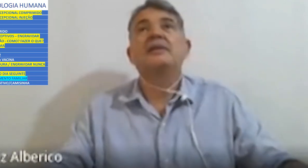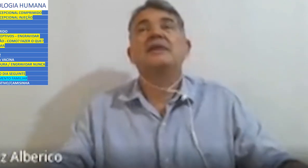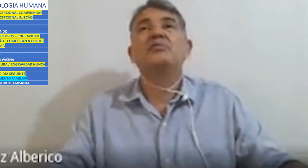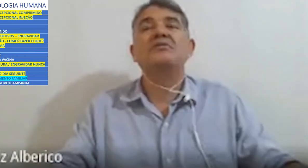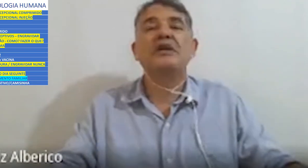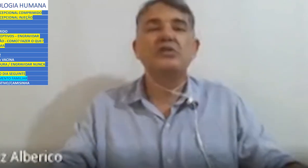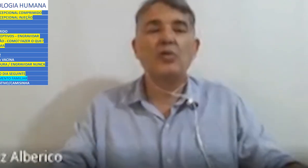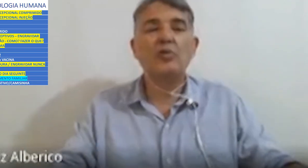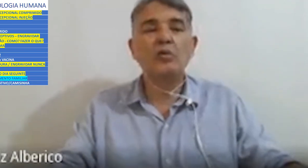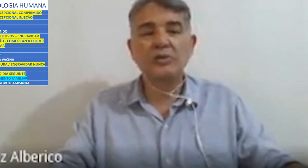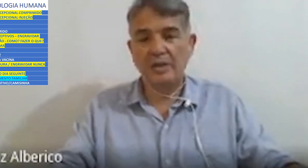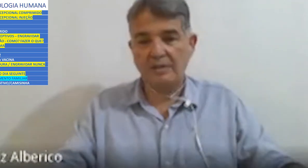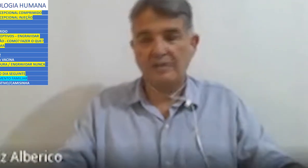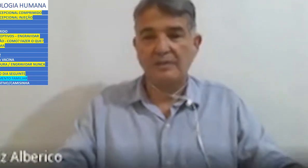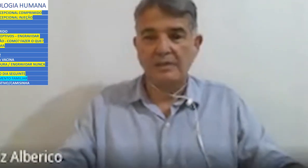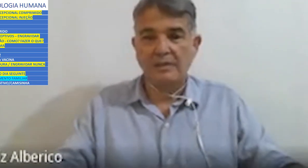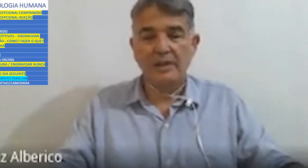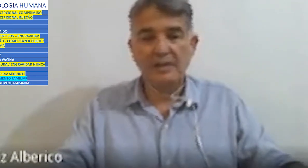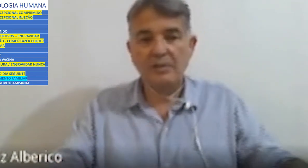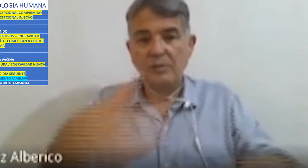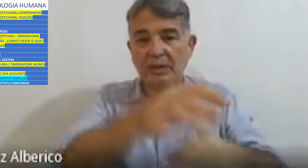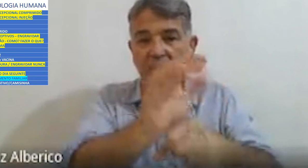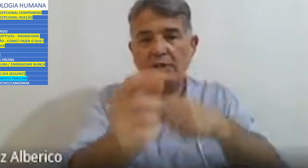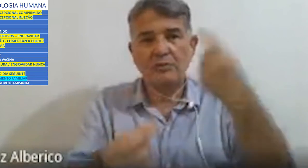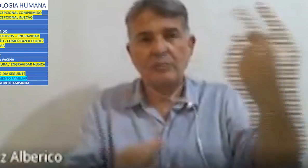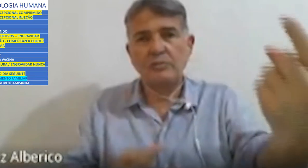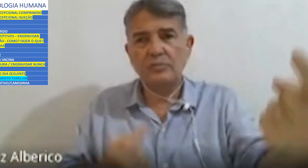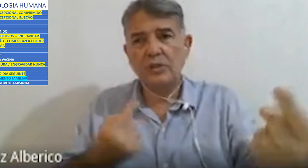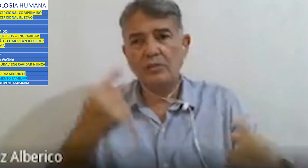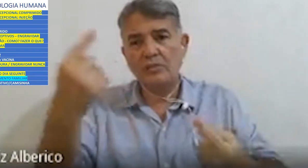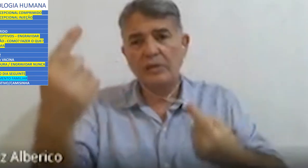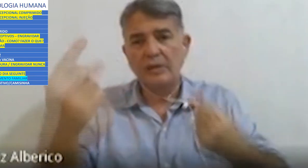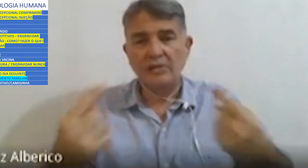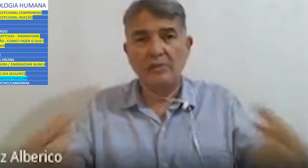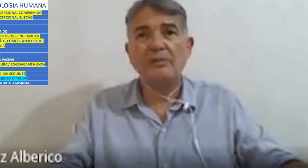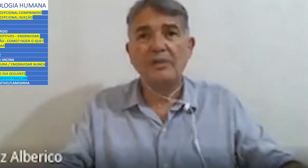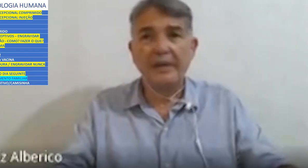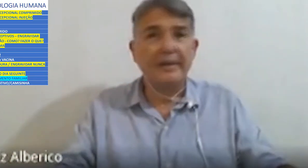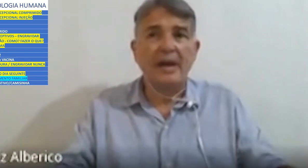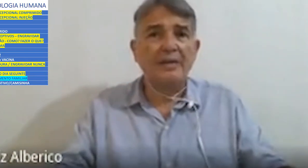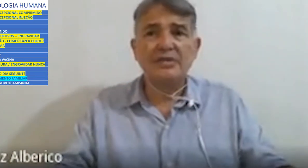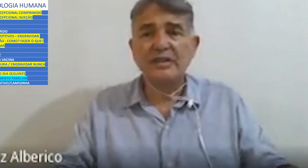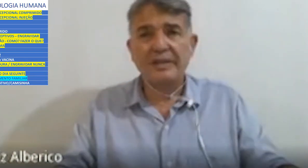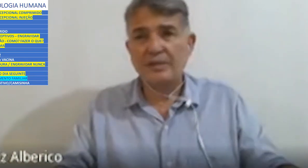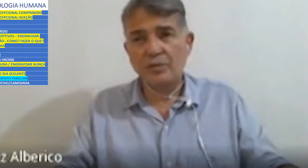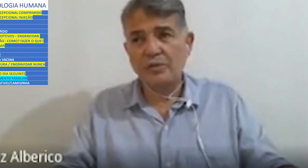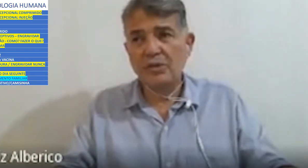transar uma vez ou outra. Né? Então, transar, você vai perguntar, você transa todo dia?